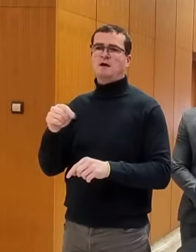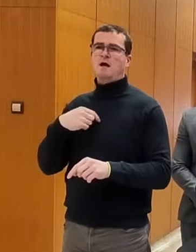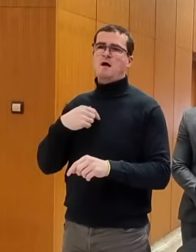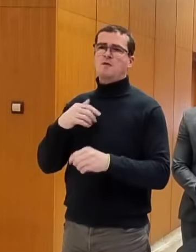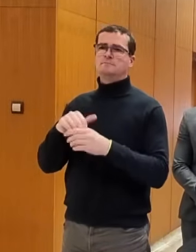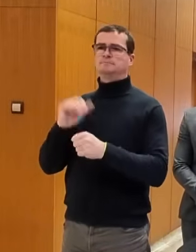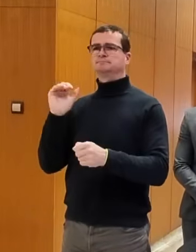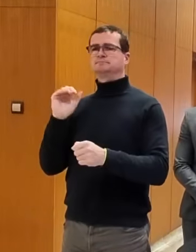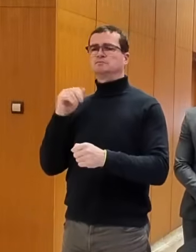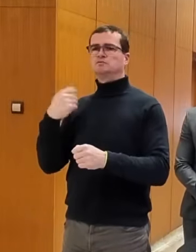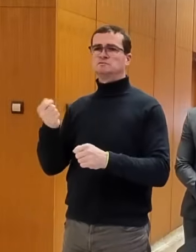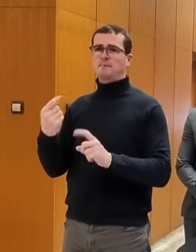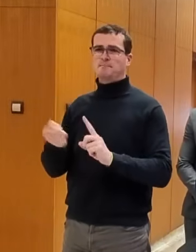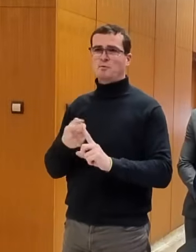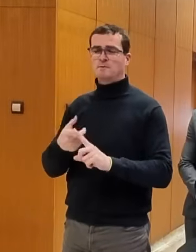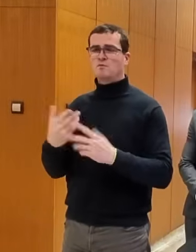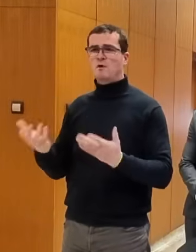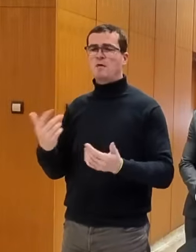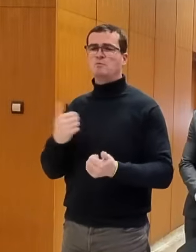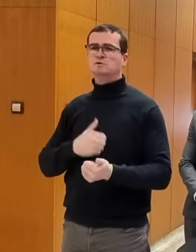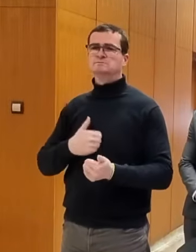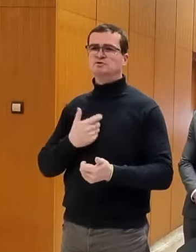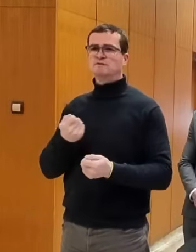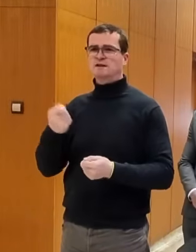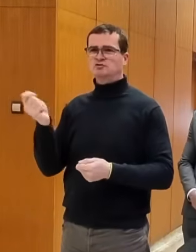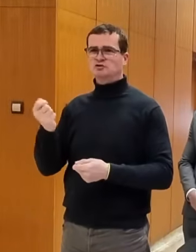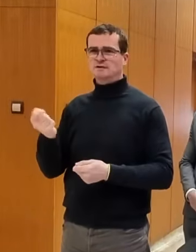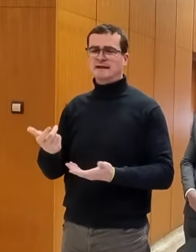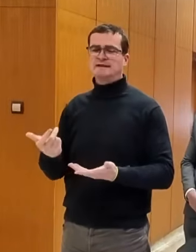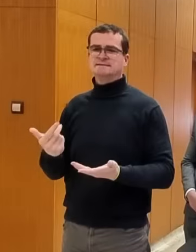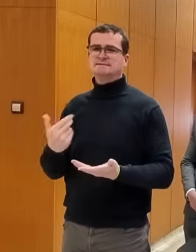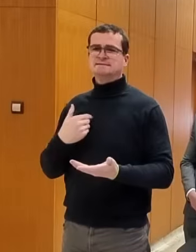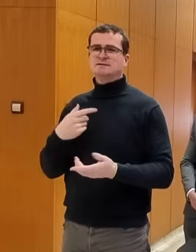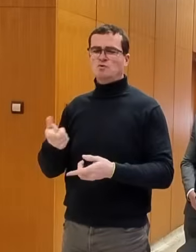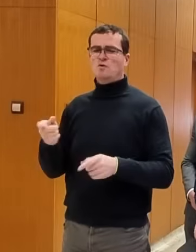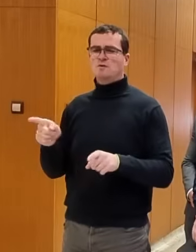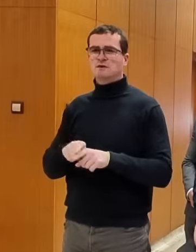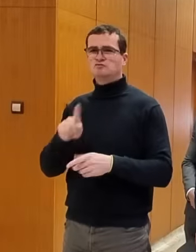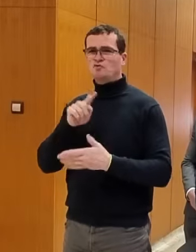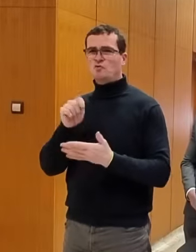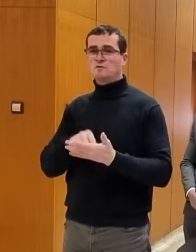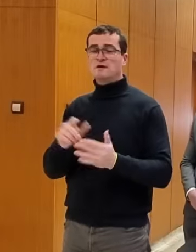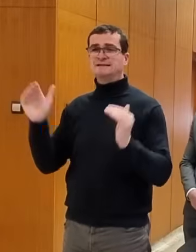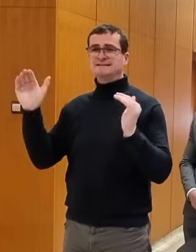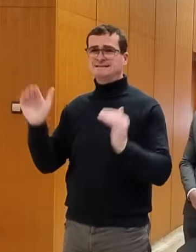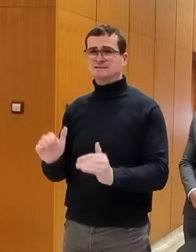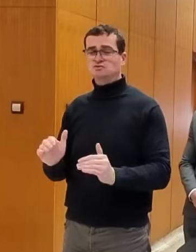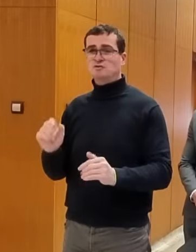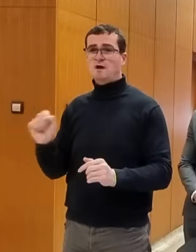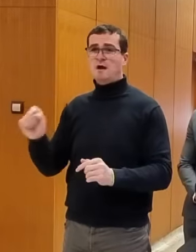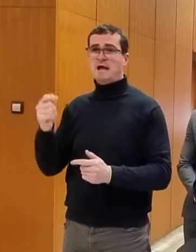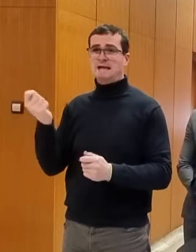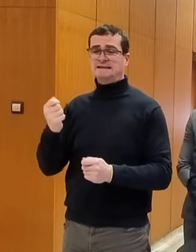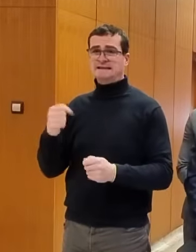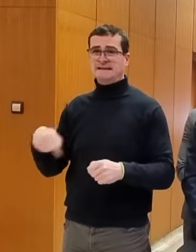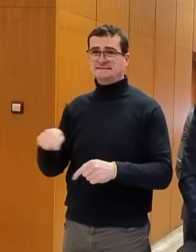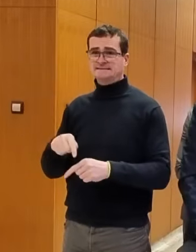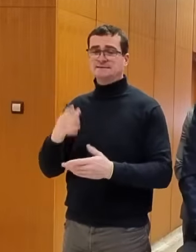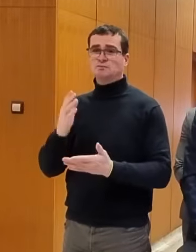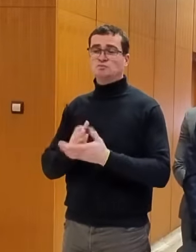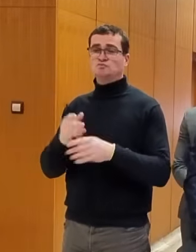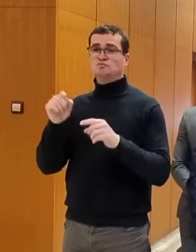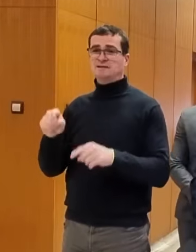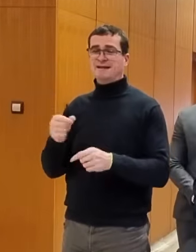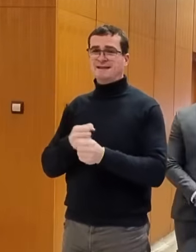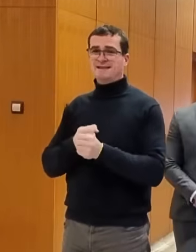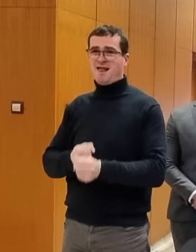vyviaznúť s podmienečným trestom a s nejakým smiešným finančným trestom. Čiže toto je tiež otázka, že keď sa znížia jednotlivé trestné sadzby, už